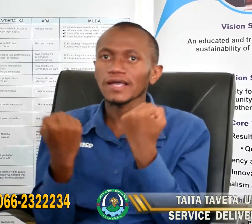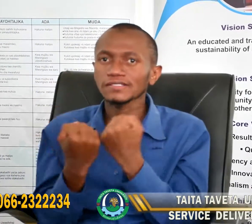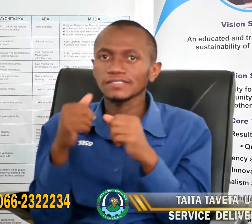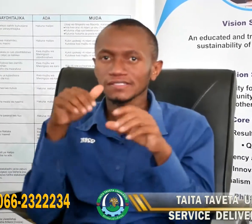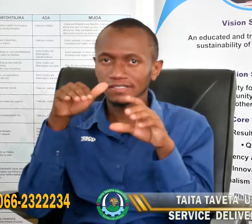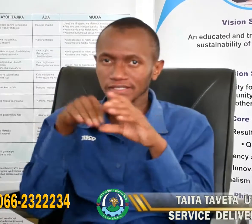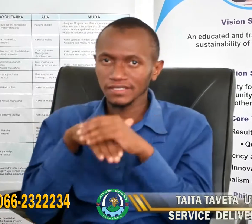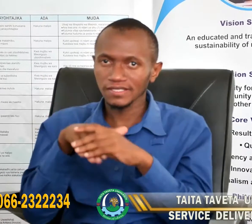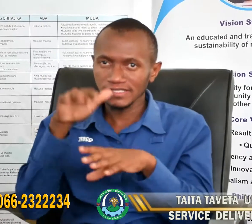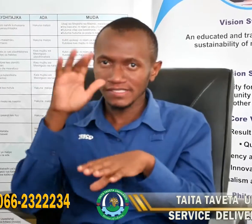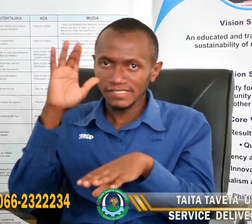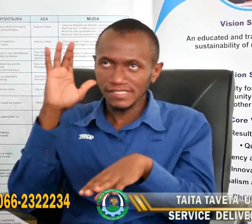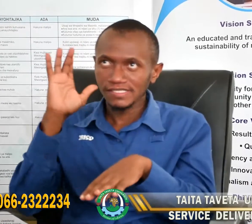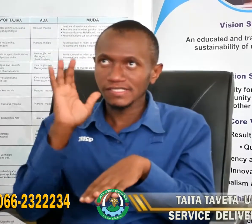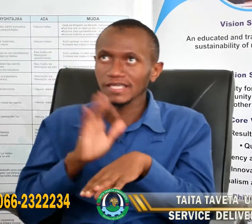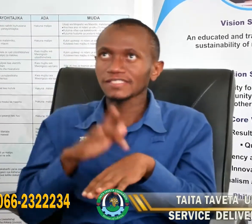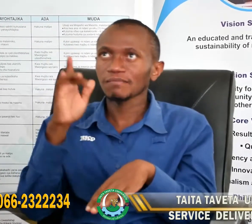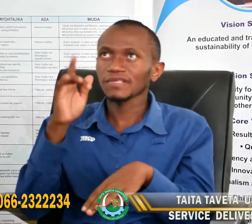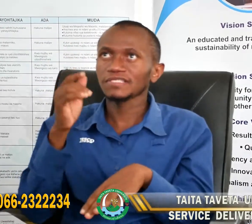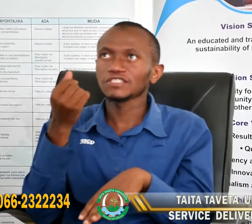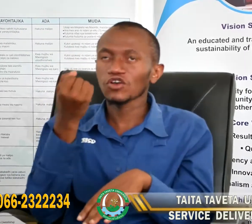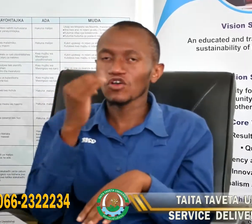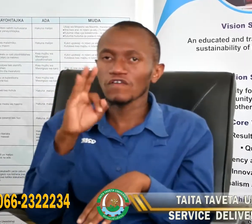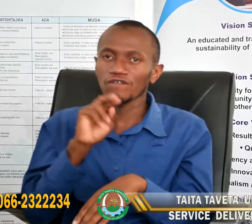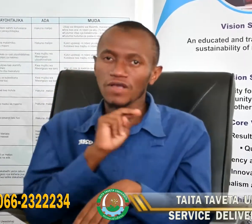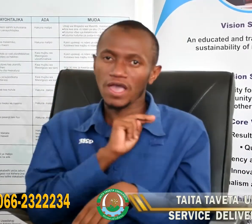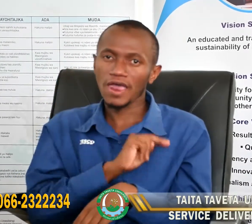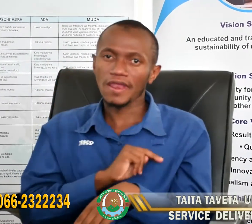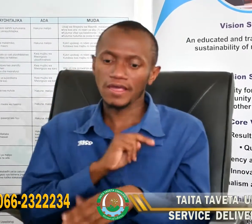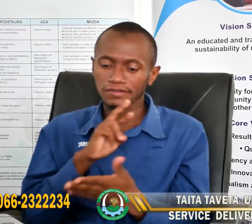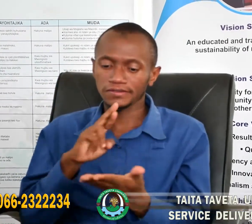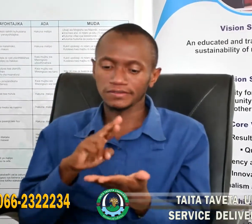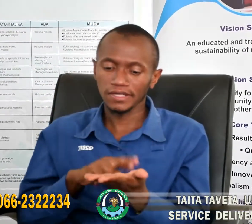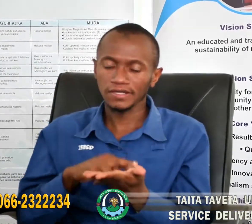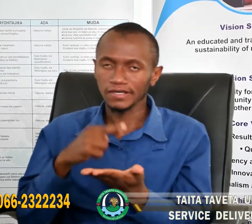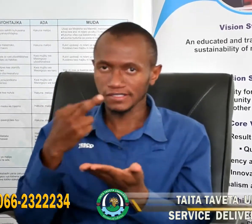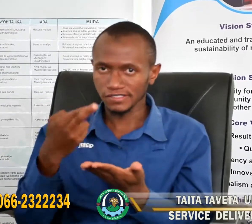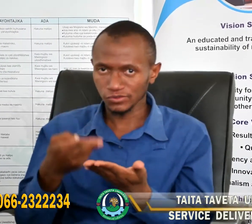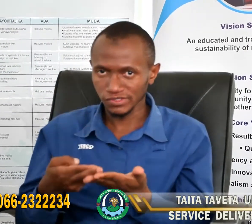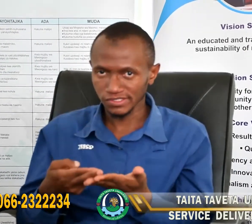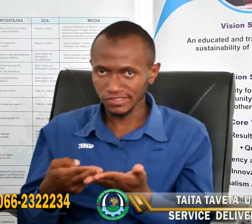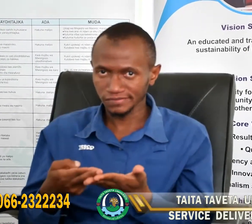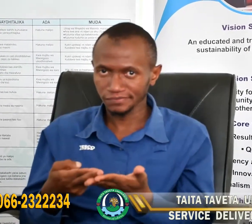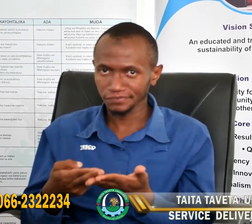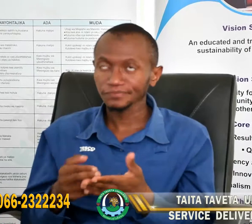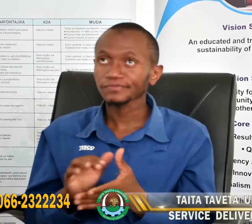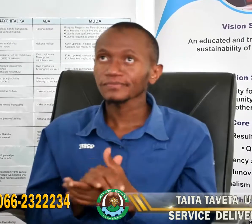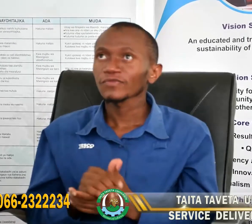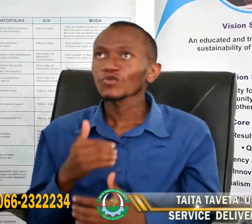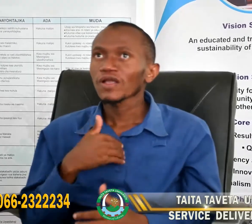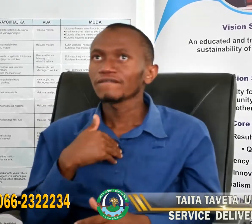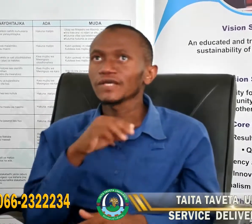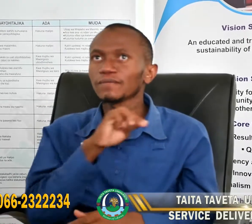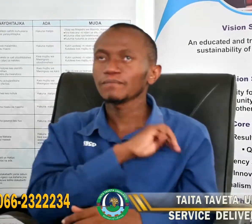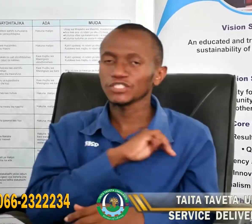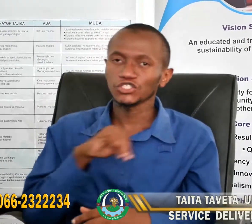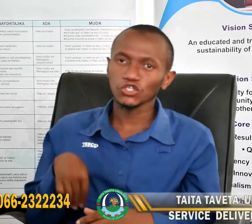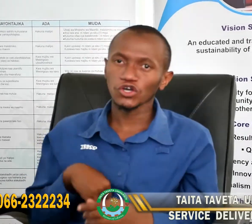utafiti, elimu, ufunzaji na utoaji huduma kwa jamii katika utunzaji wa madini na